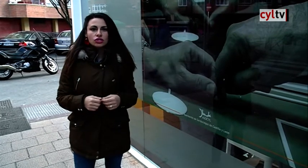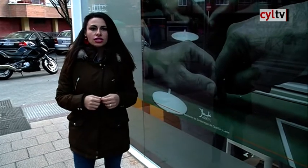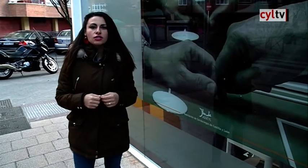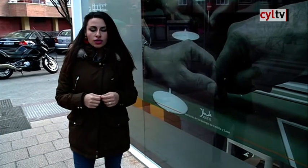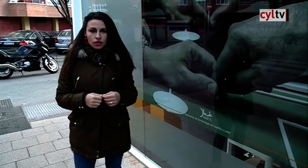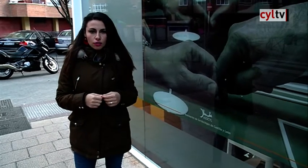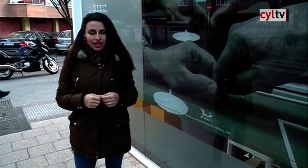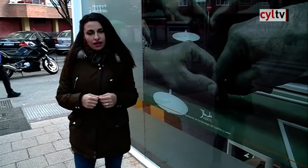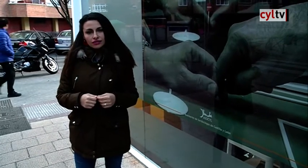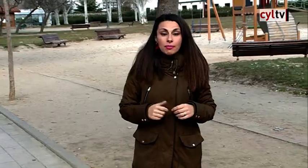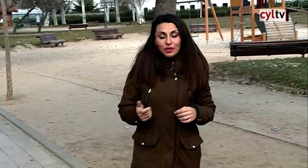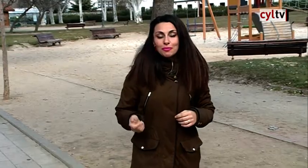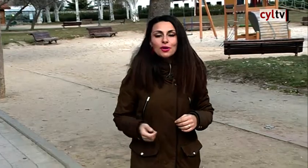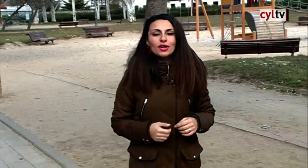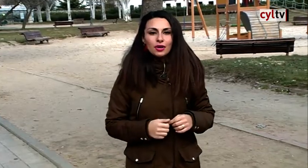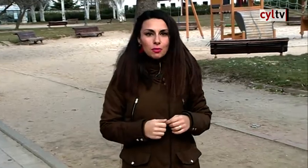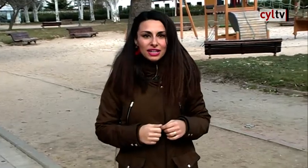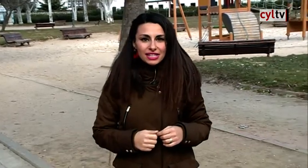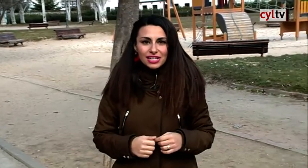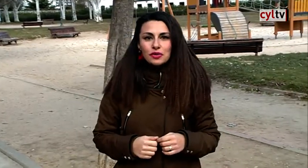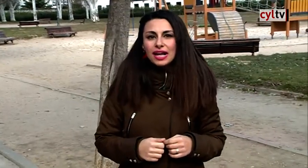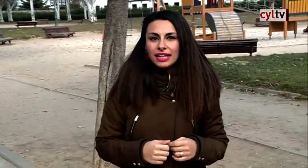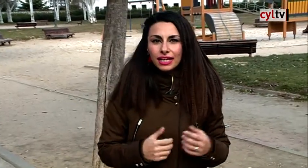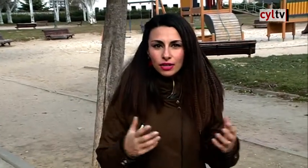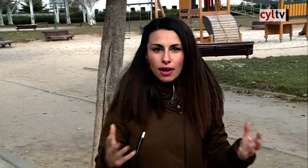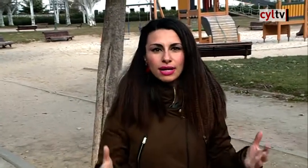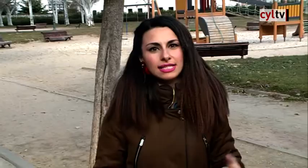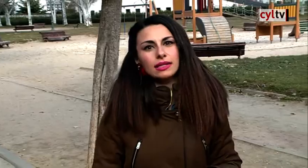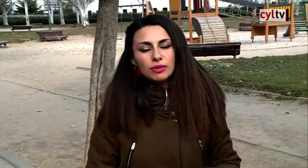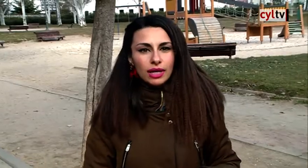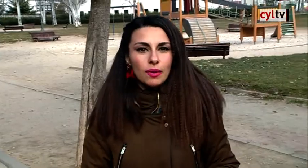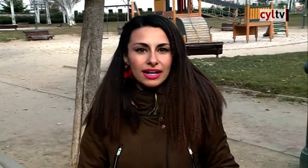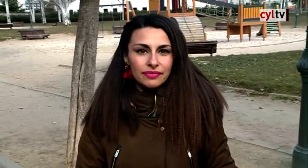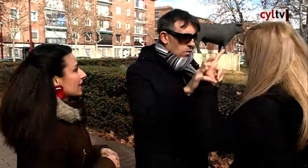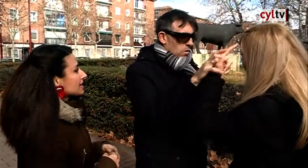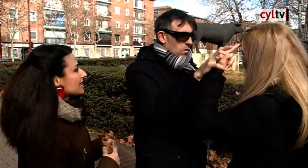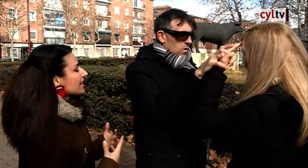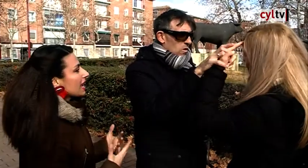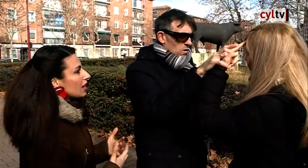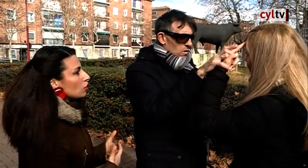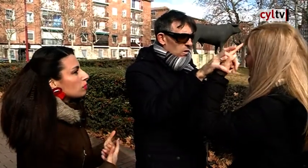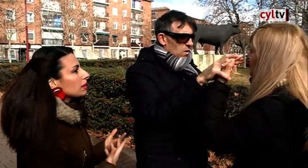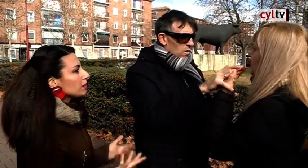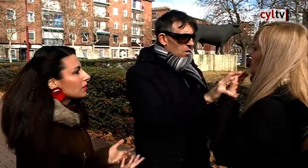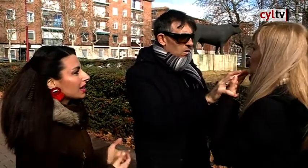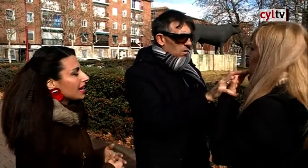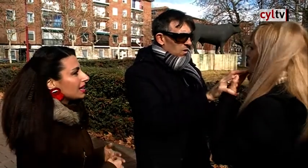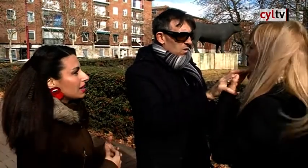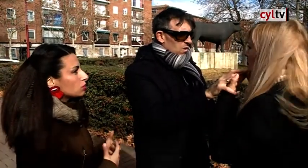que se suelen comunicar. Pero ¿cómo logran comunicarse con alguien que no habla este tipo de lenguaje? ¿Qué sería lo primero que le